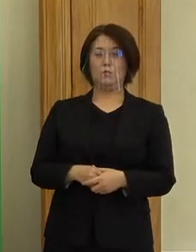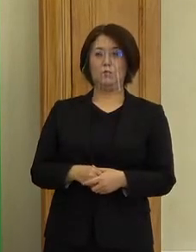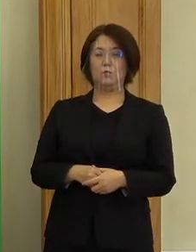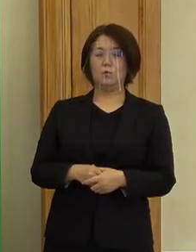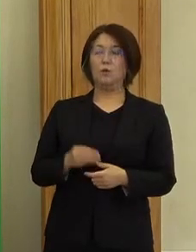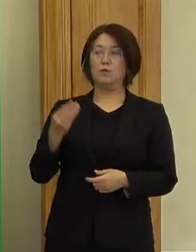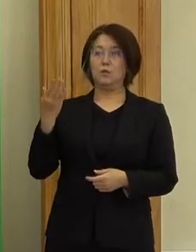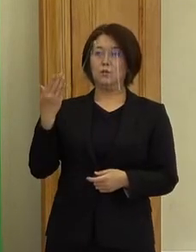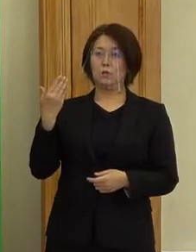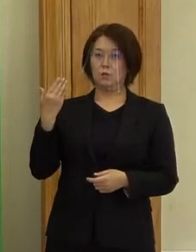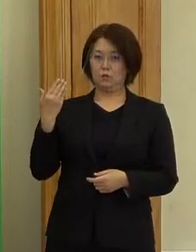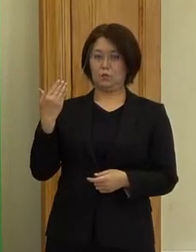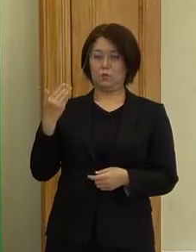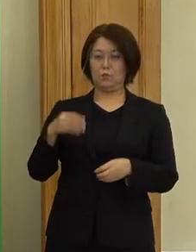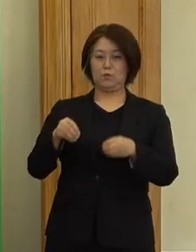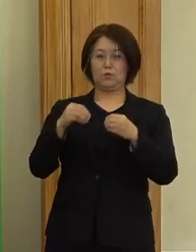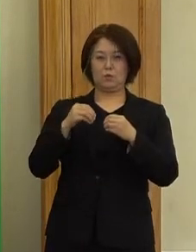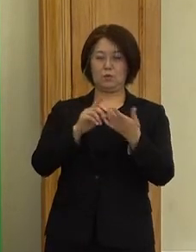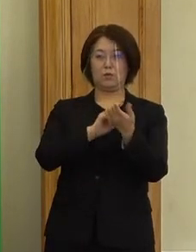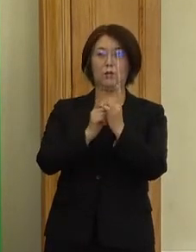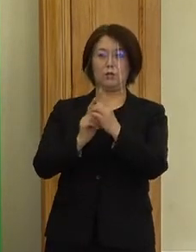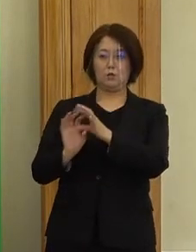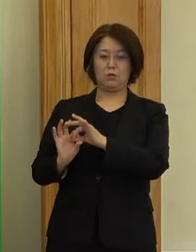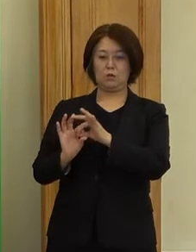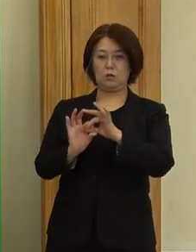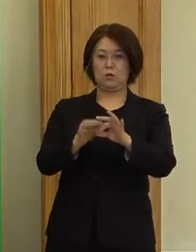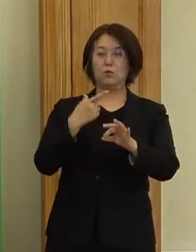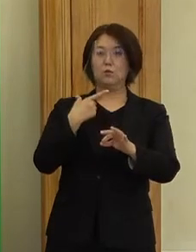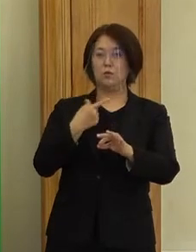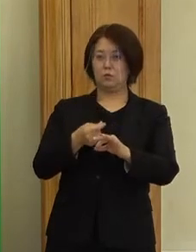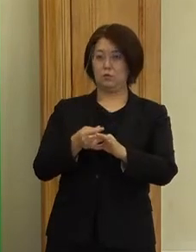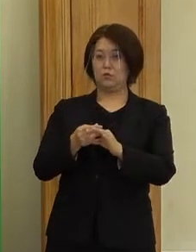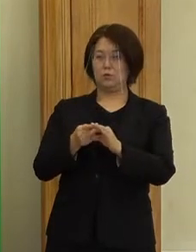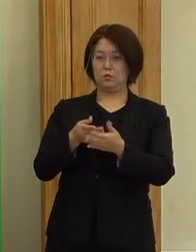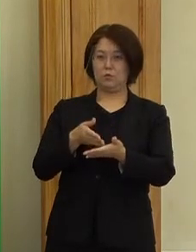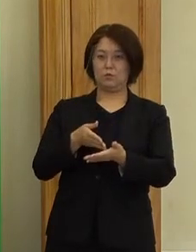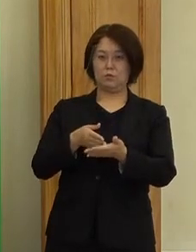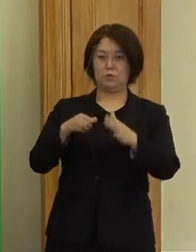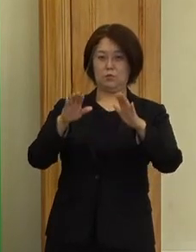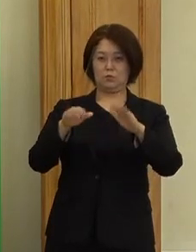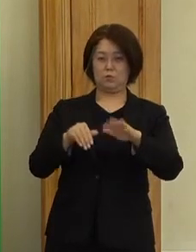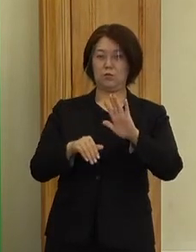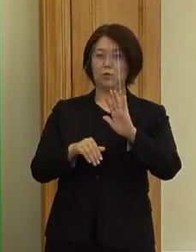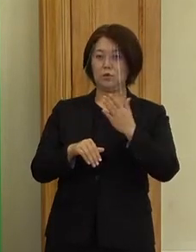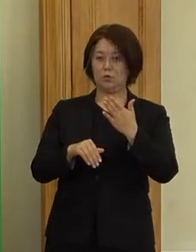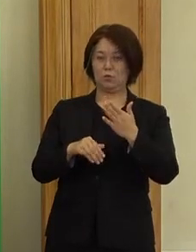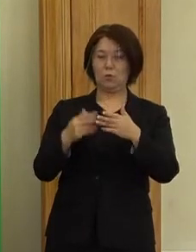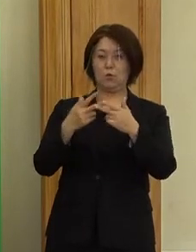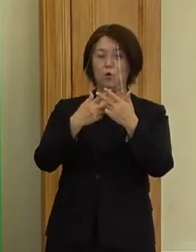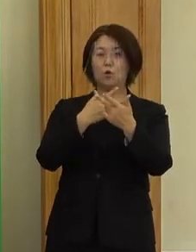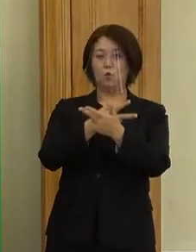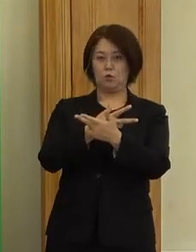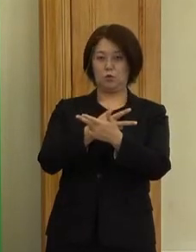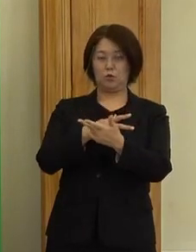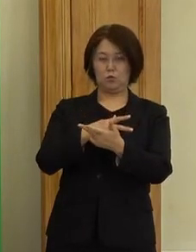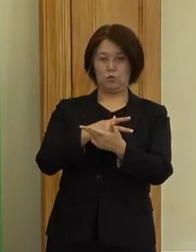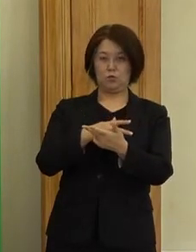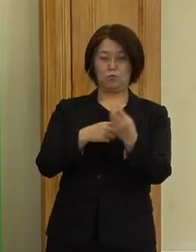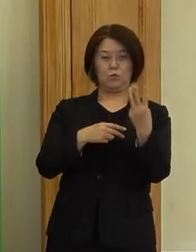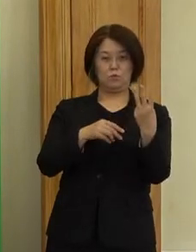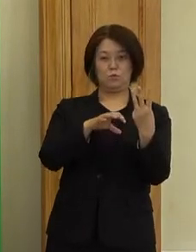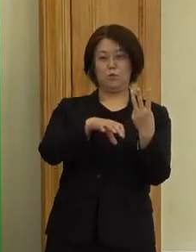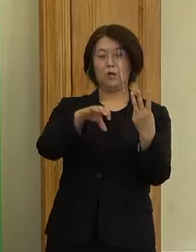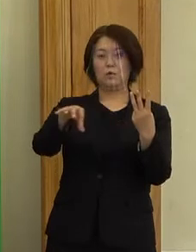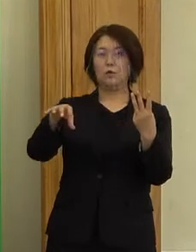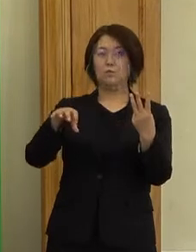知事、先ほど感染対策については継続してほしいというお話でしたが、北陸3県、マスク先進地域というふうに